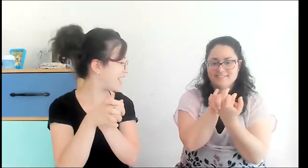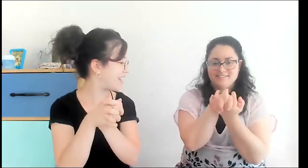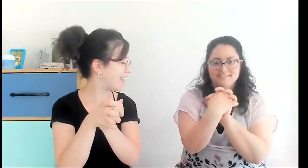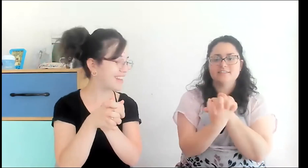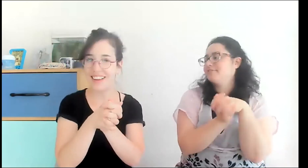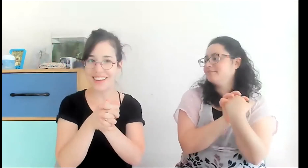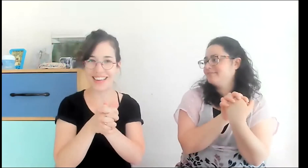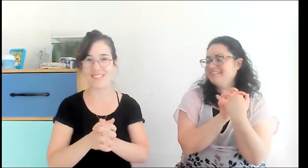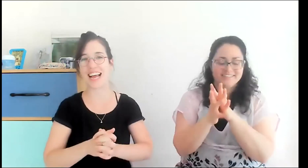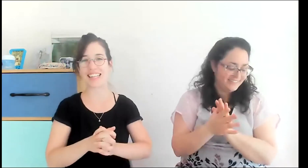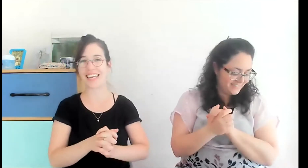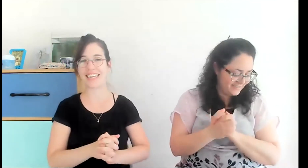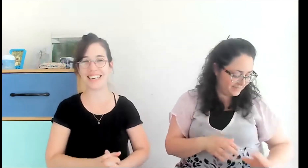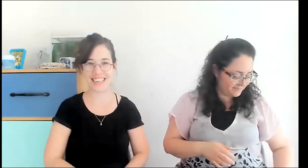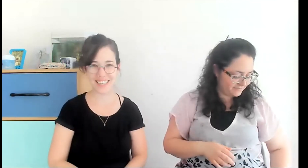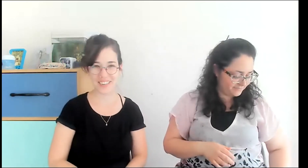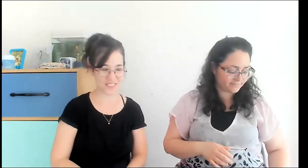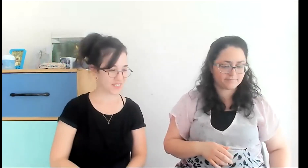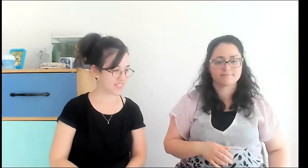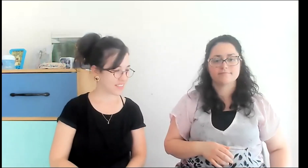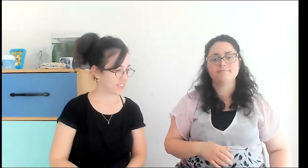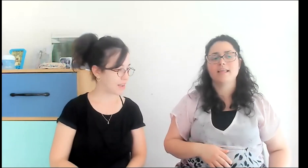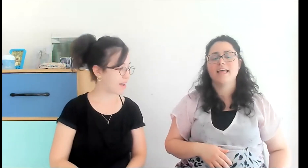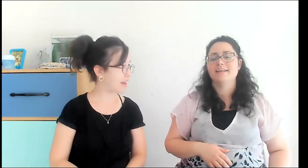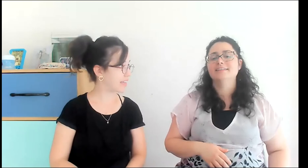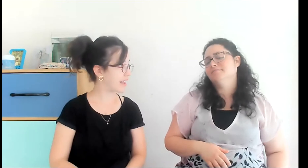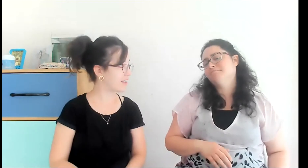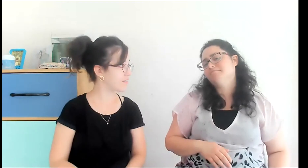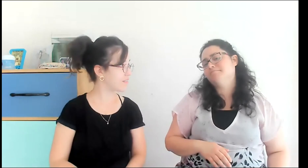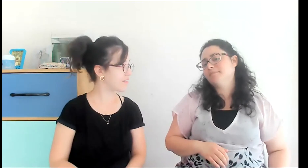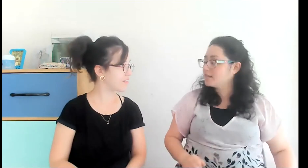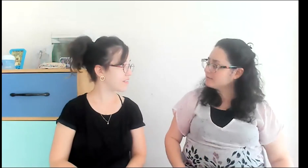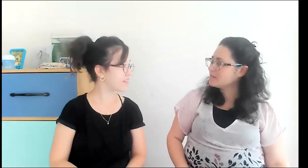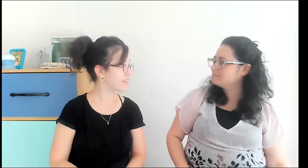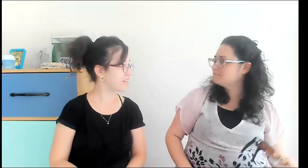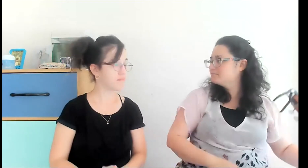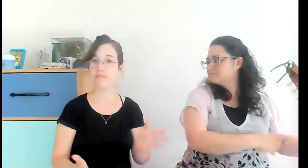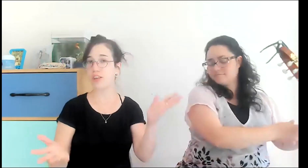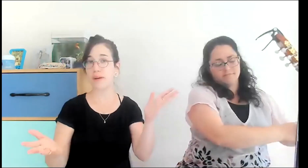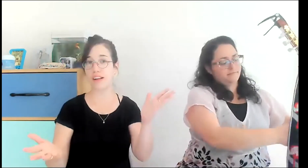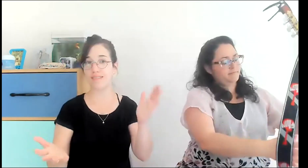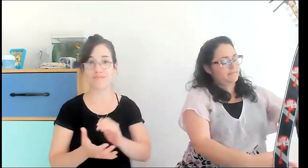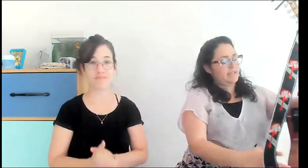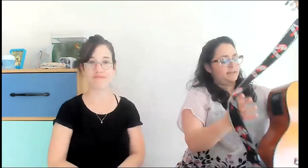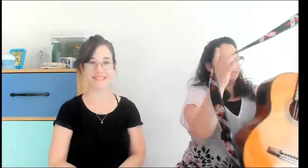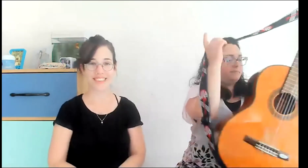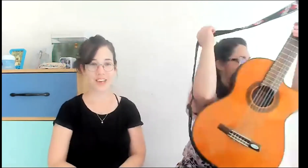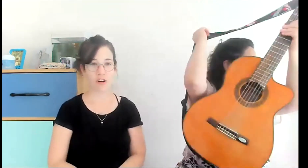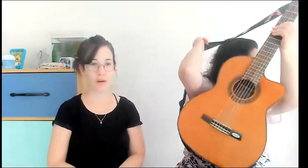מצוין. יופי. אפשר להתחיל. רוצה עם הגיטרה? כן, אפשר. מה שבא לך. יאללה.